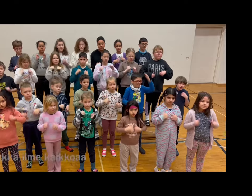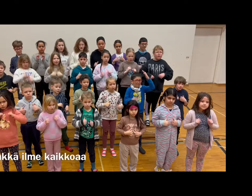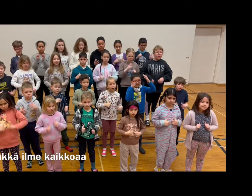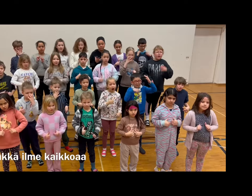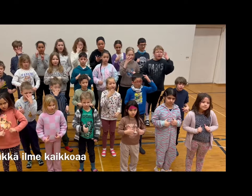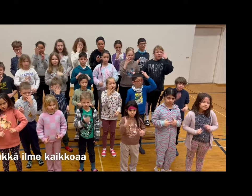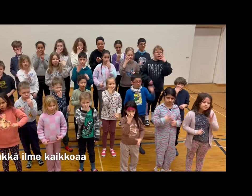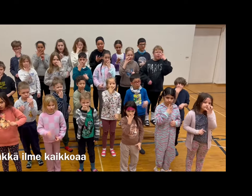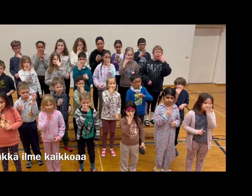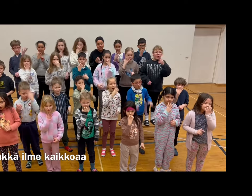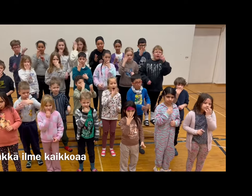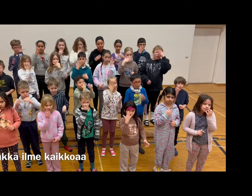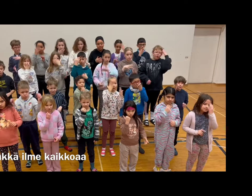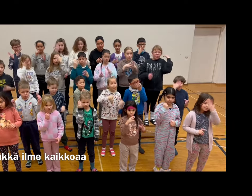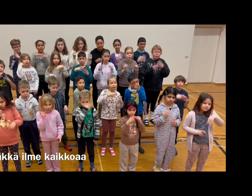Huolet ja murheet unohtuu.